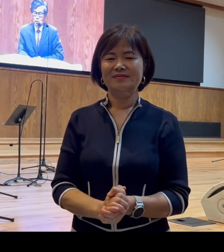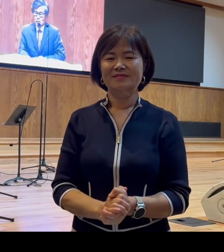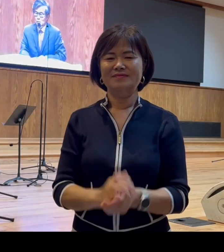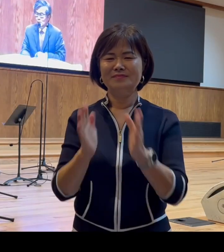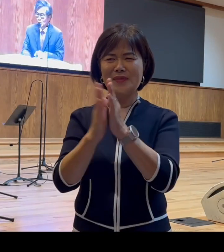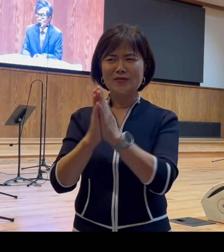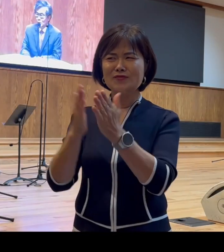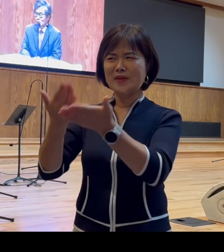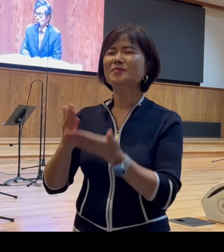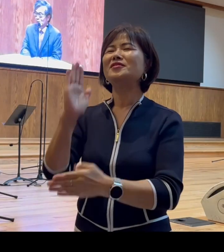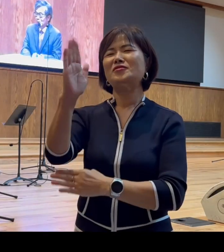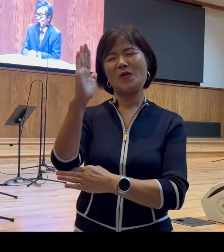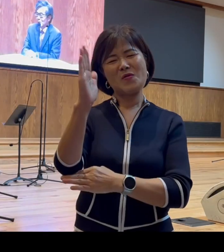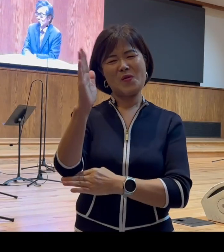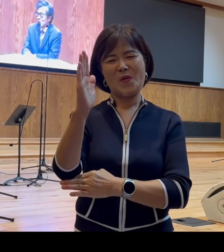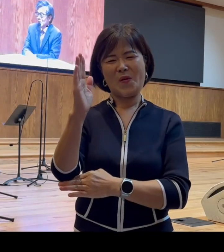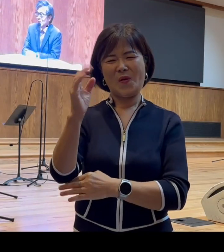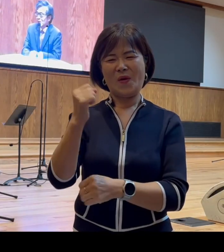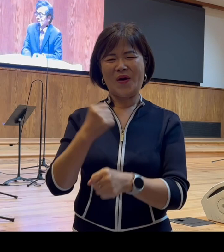박수 받으면서 설교